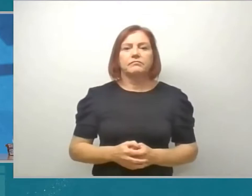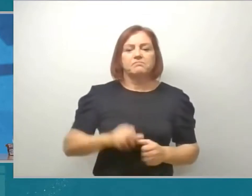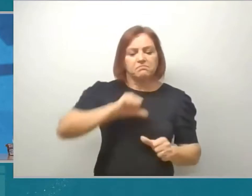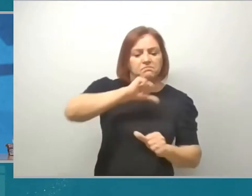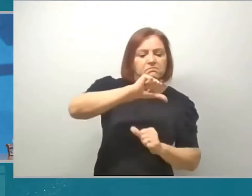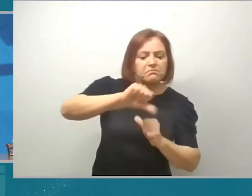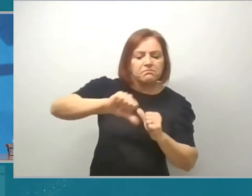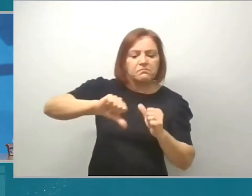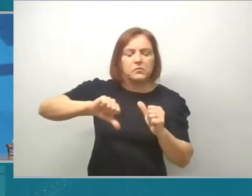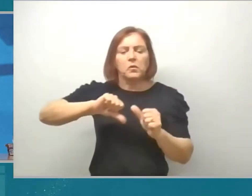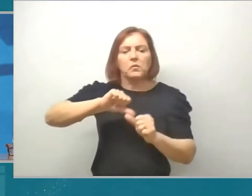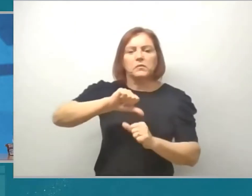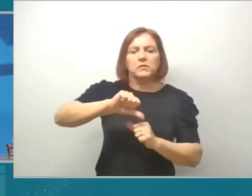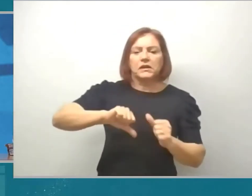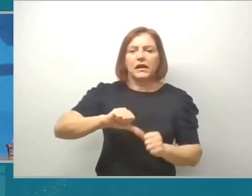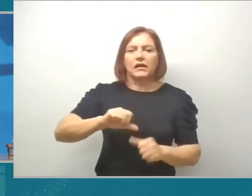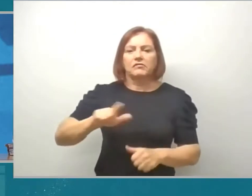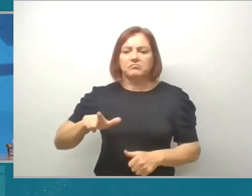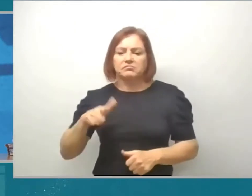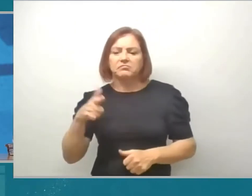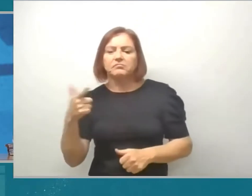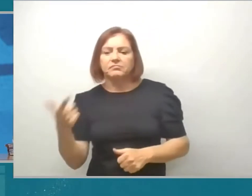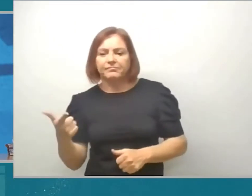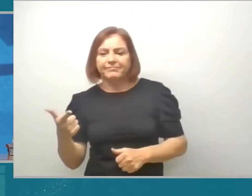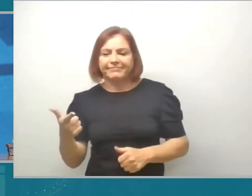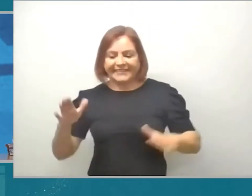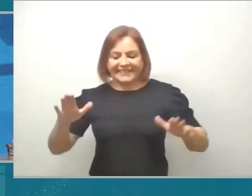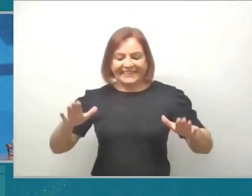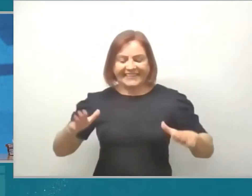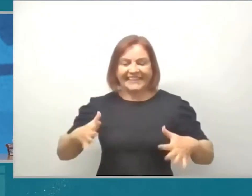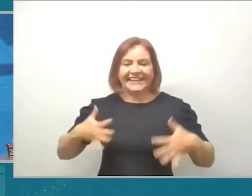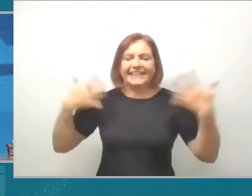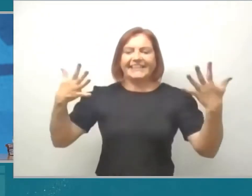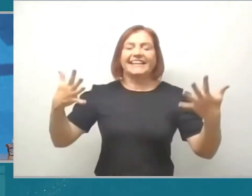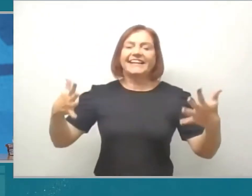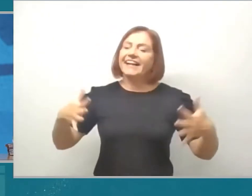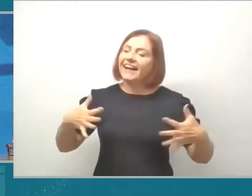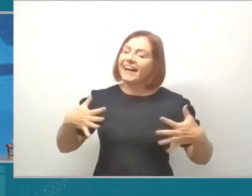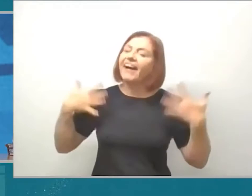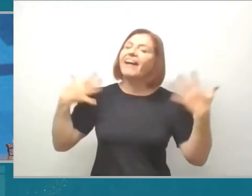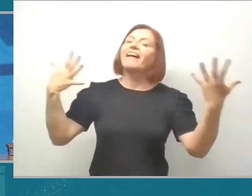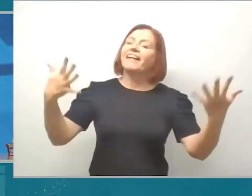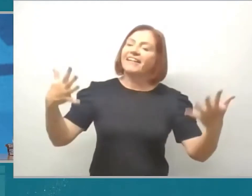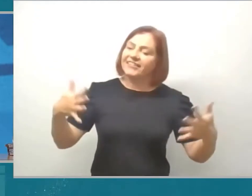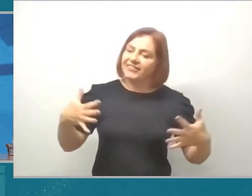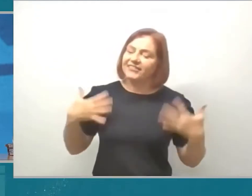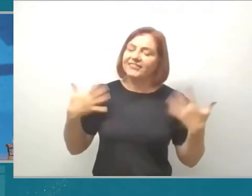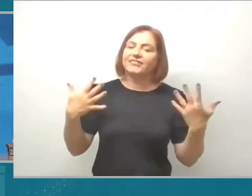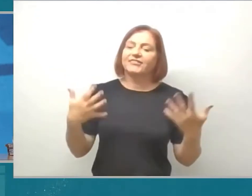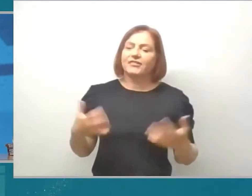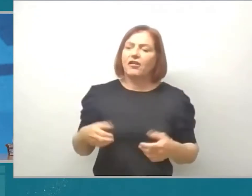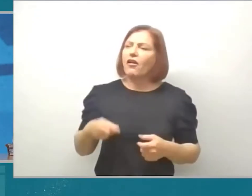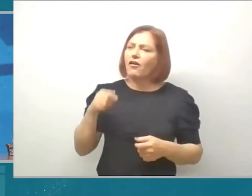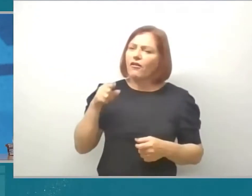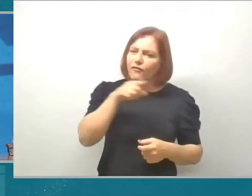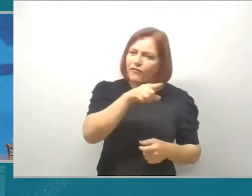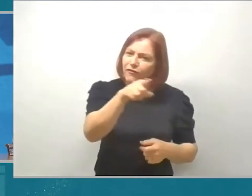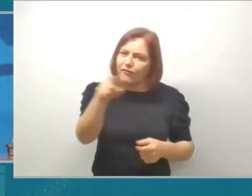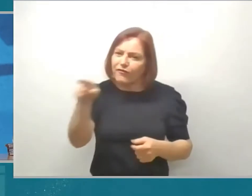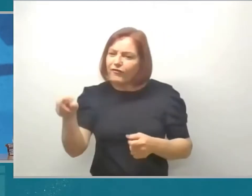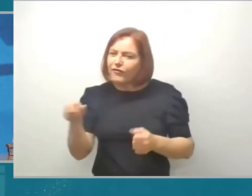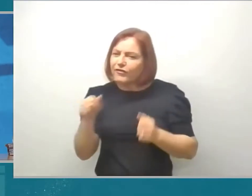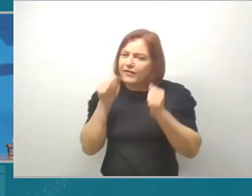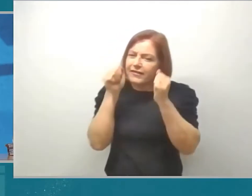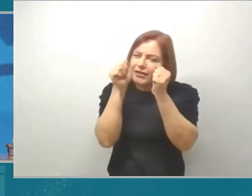Pelo contrário, alegrai-vos na medida que sois coparticipantes do sofrimento